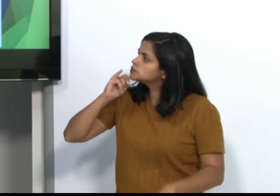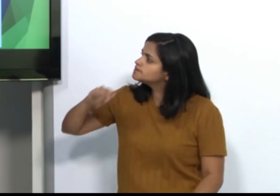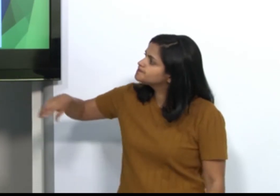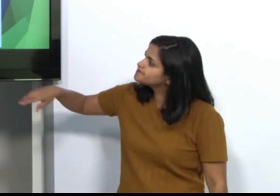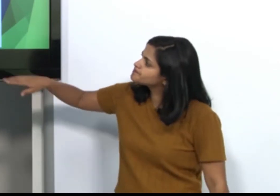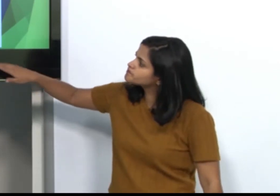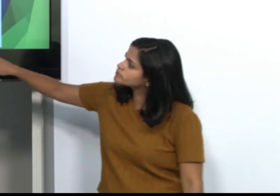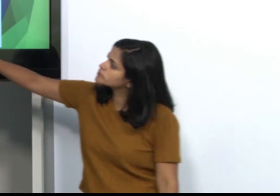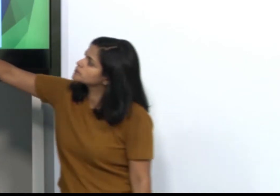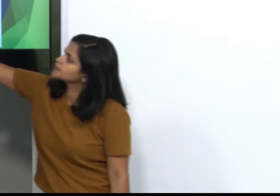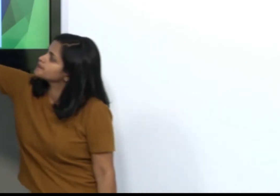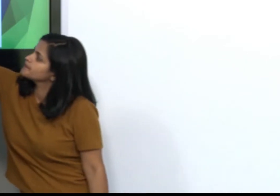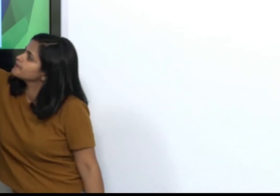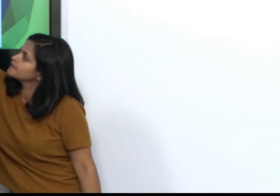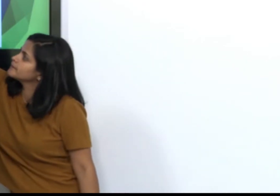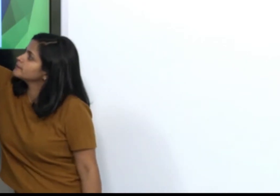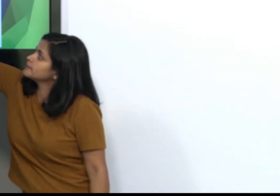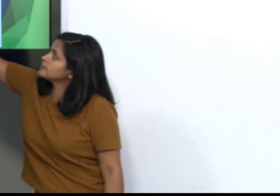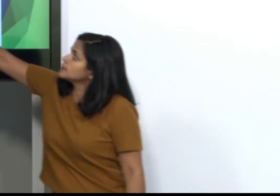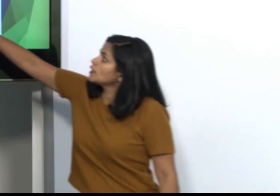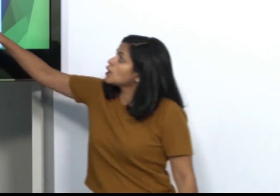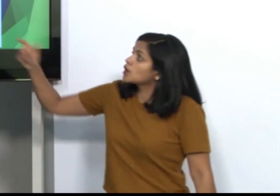acompanhando as regras, vejam.